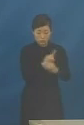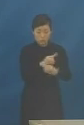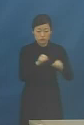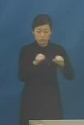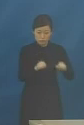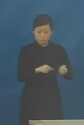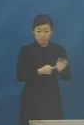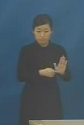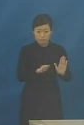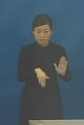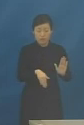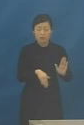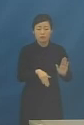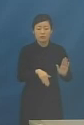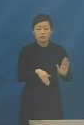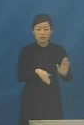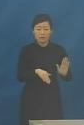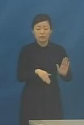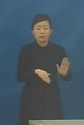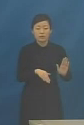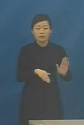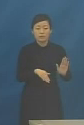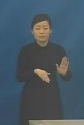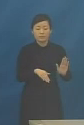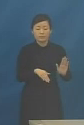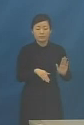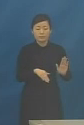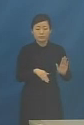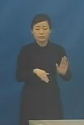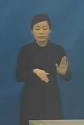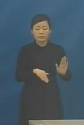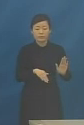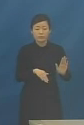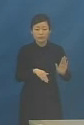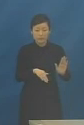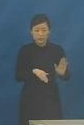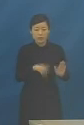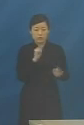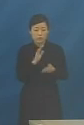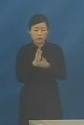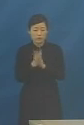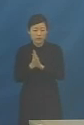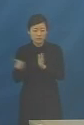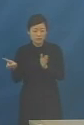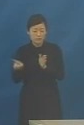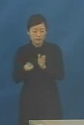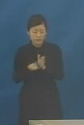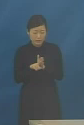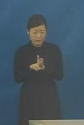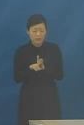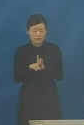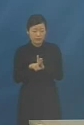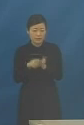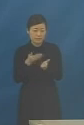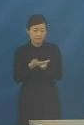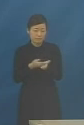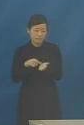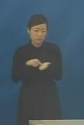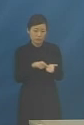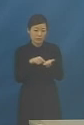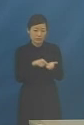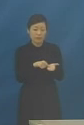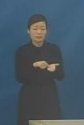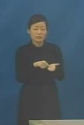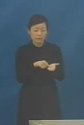ましたでえっとまぁ県が長くかねて求めてきたその対策費です